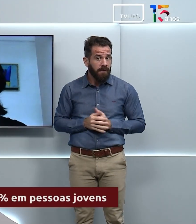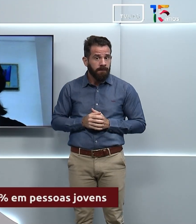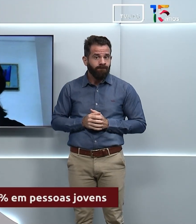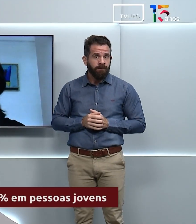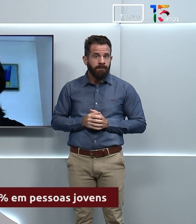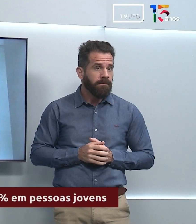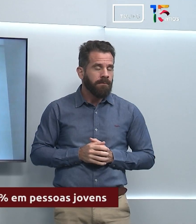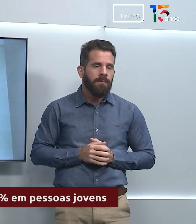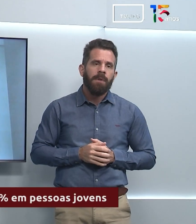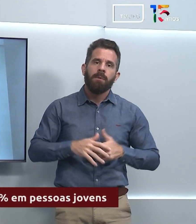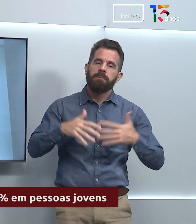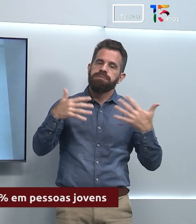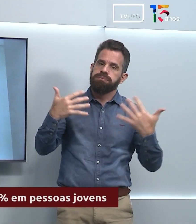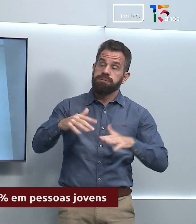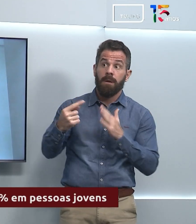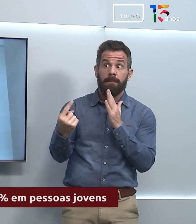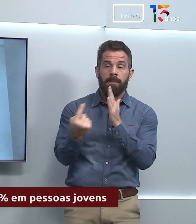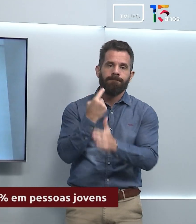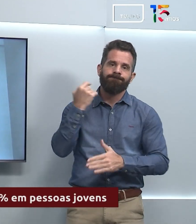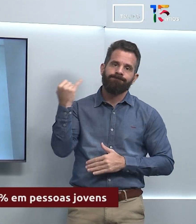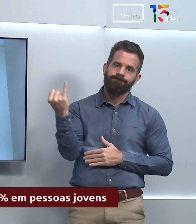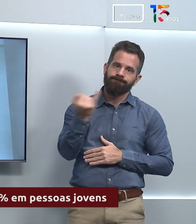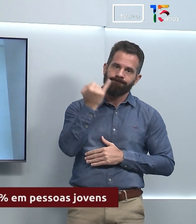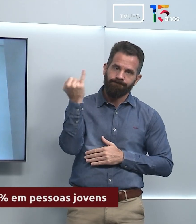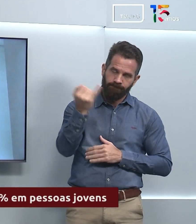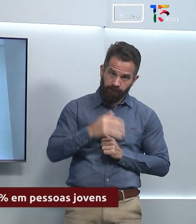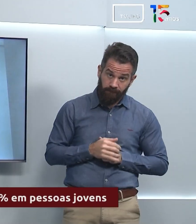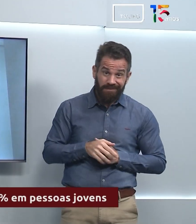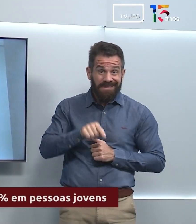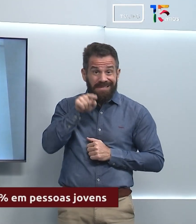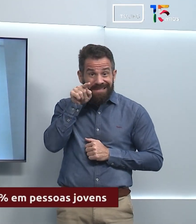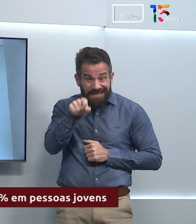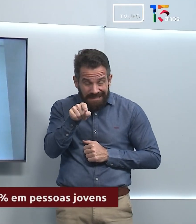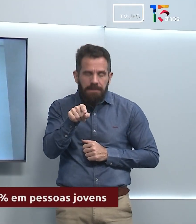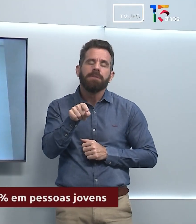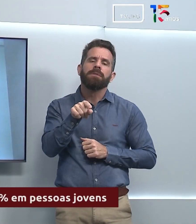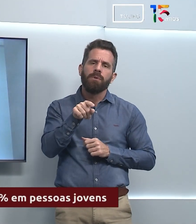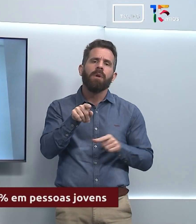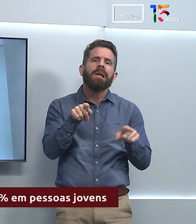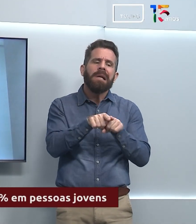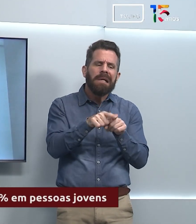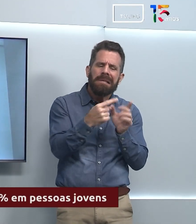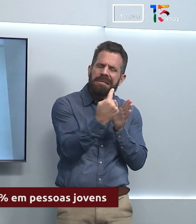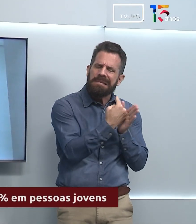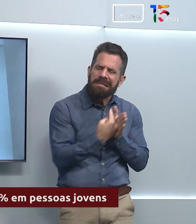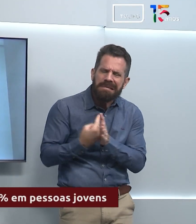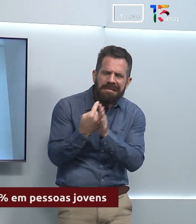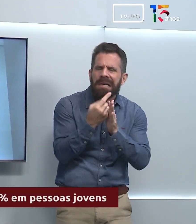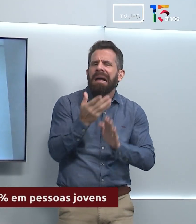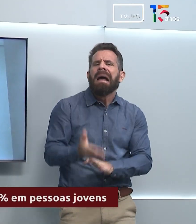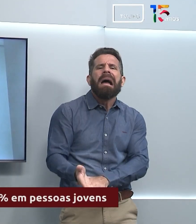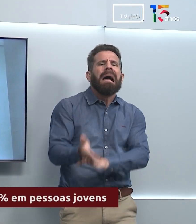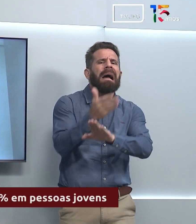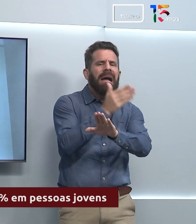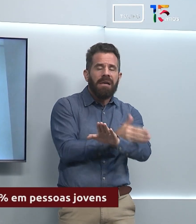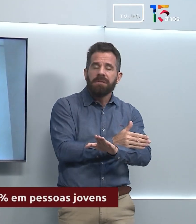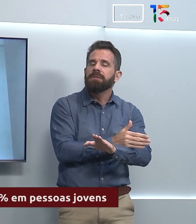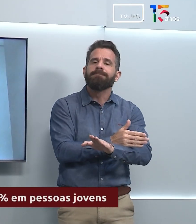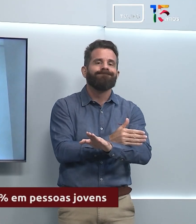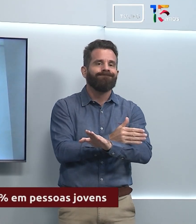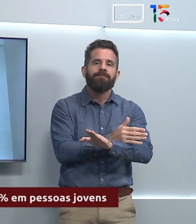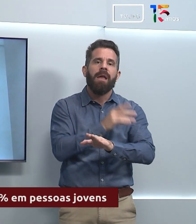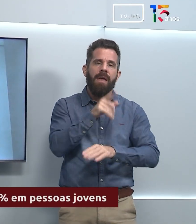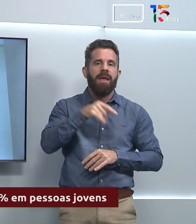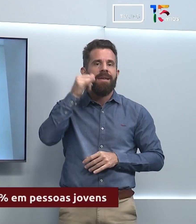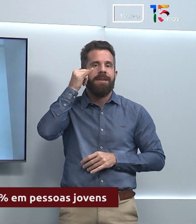pergunta fundamental. A prevenção é a chave para a gente evitar um AVC. Costumo dizer que cerca de 90%